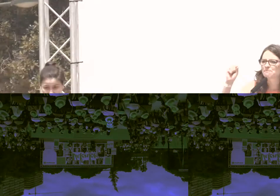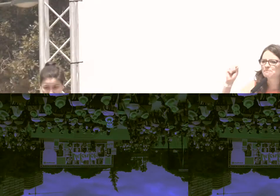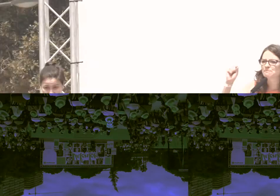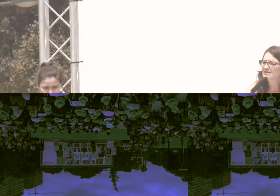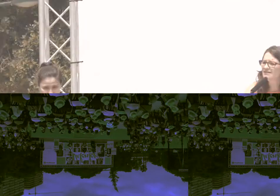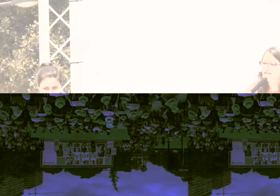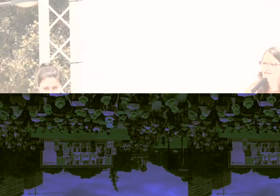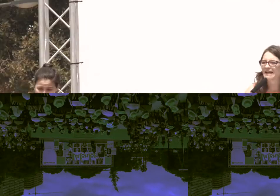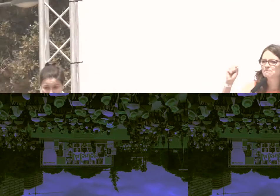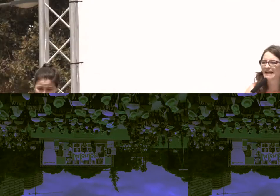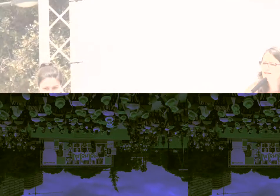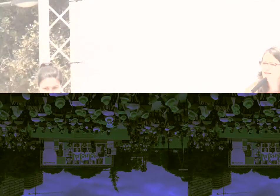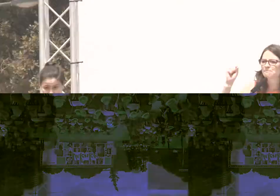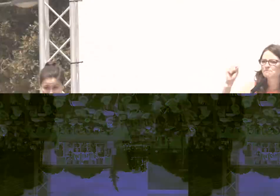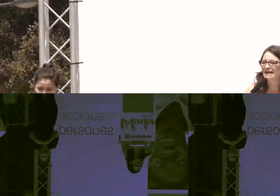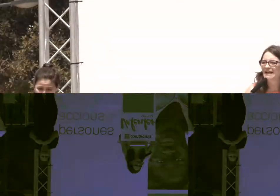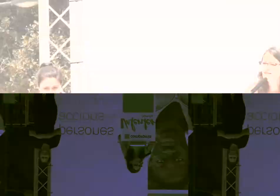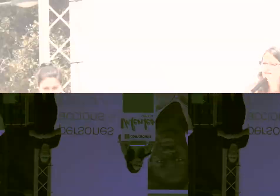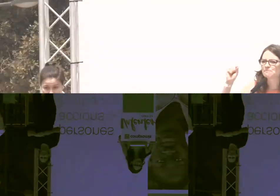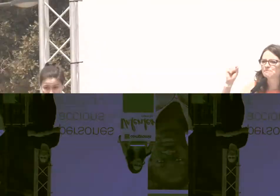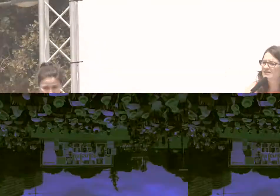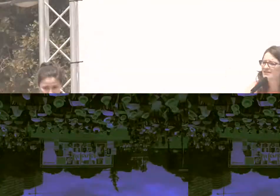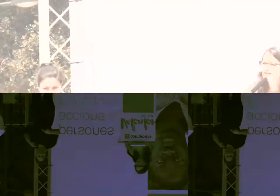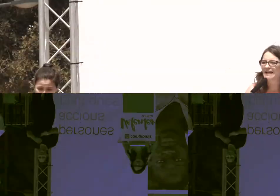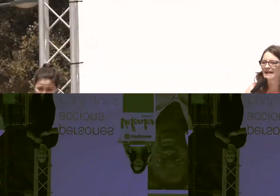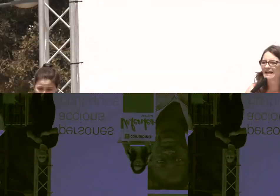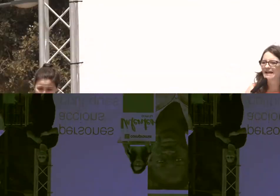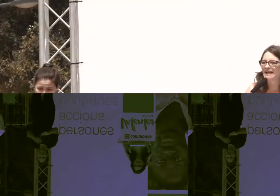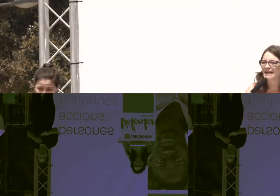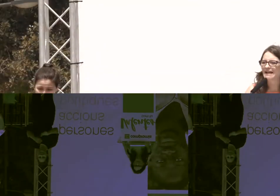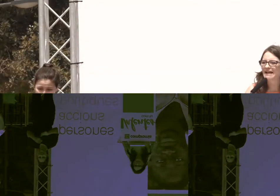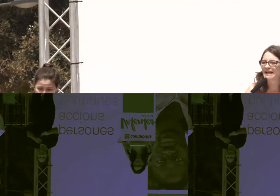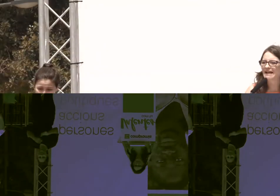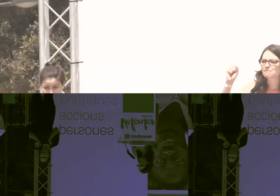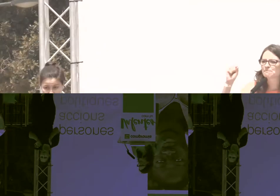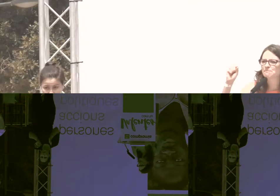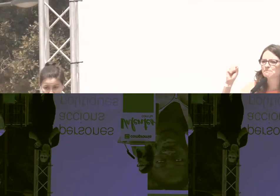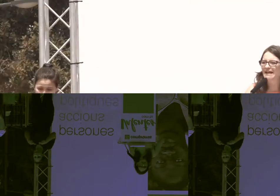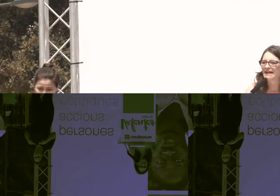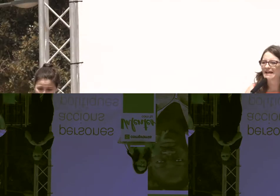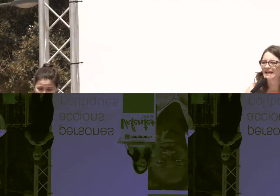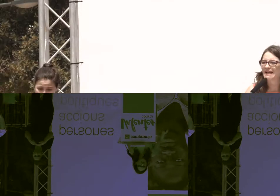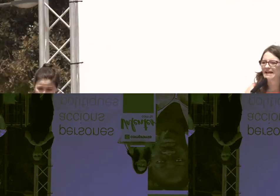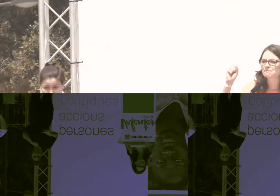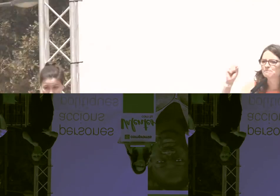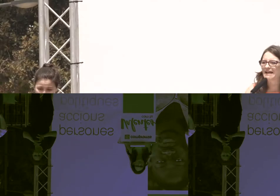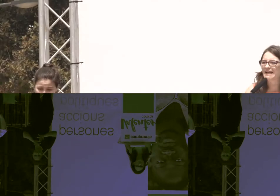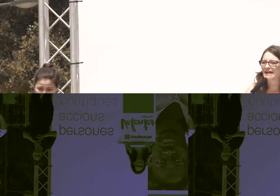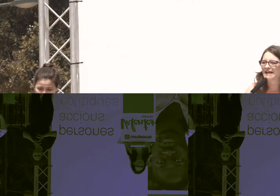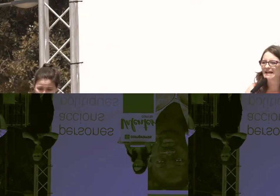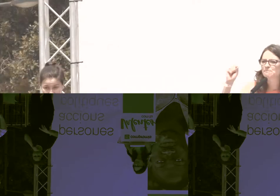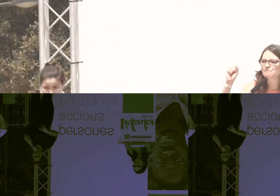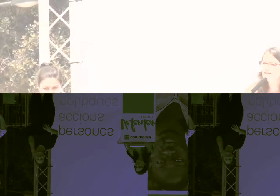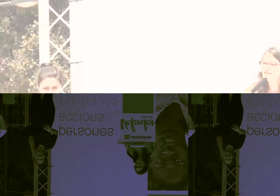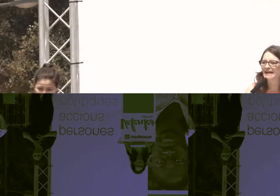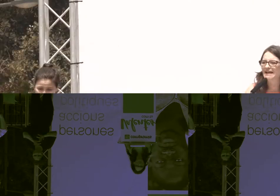la comunitat autònoma que els directors de serveis socials, un observatori independent, ha dit que som la tercera comunitat autònoma en Espanya